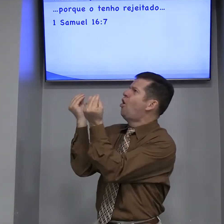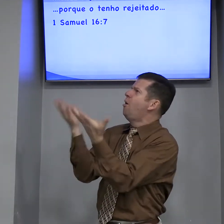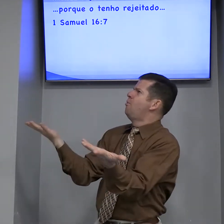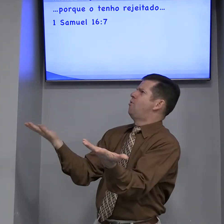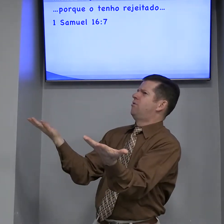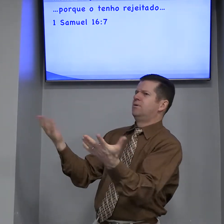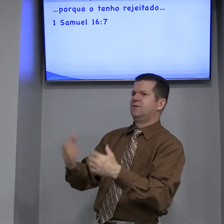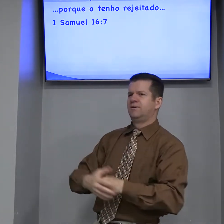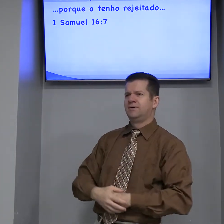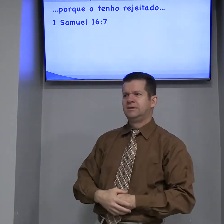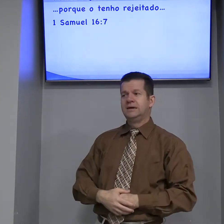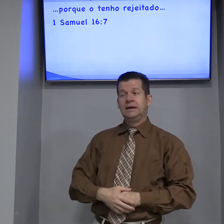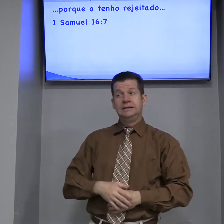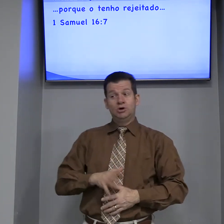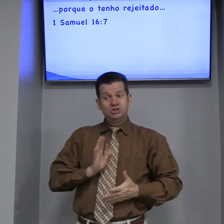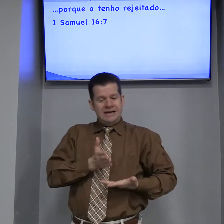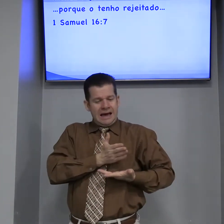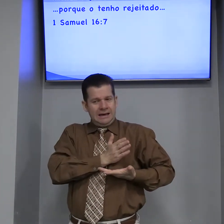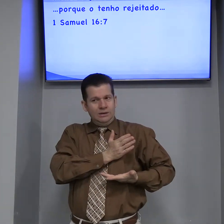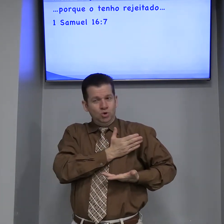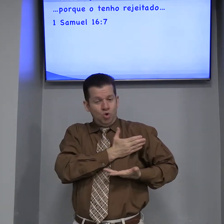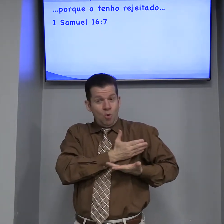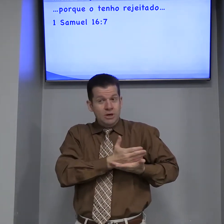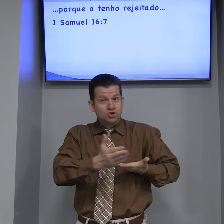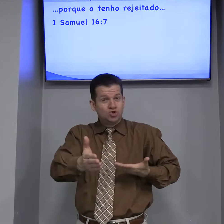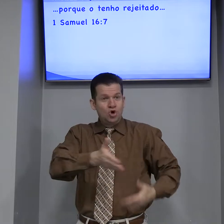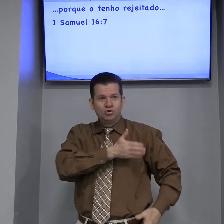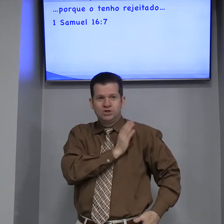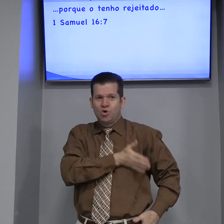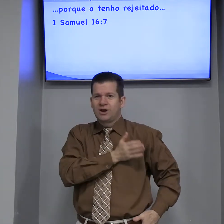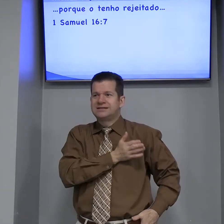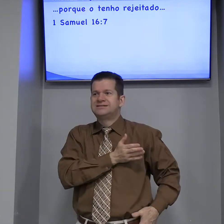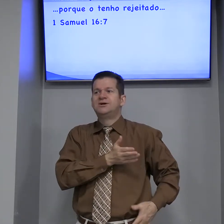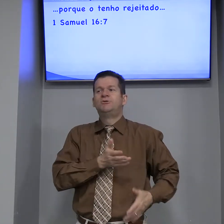Como? Então já começou no seu coração